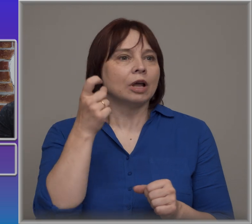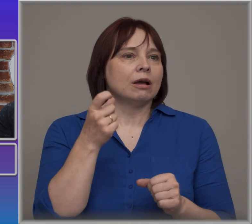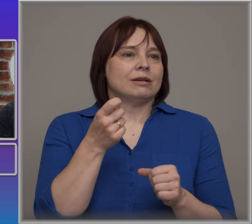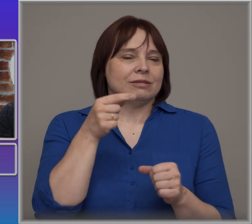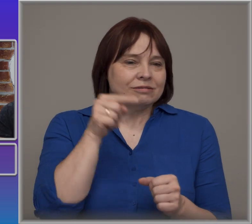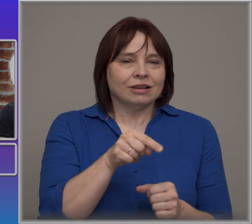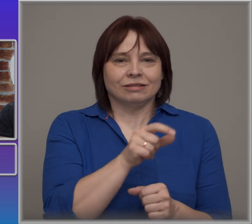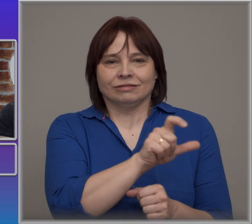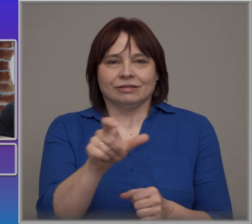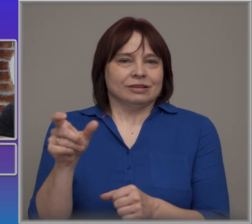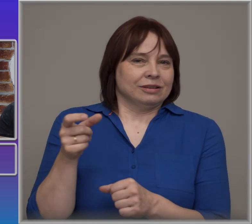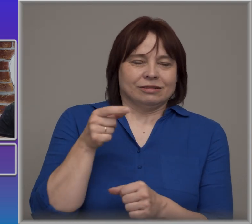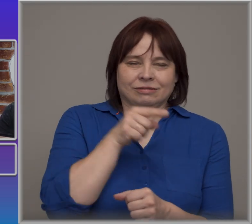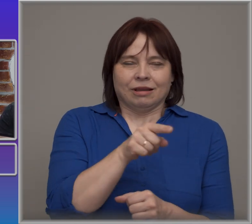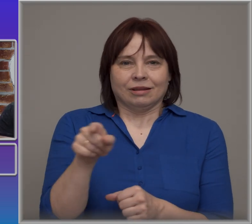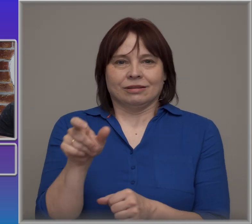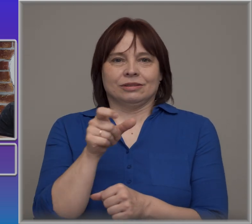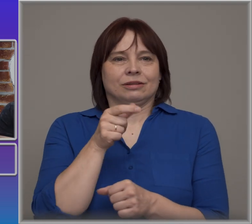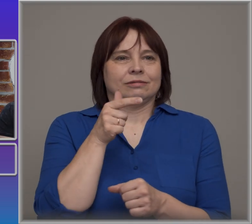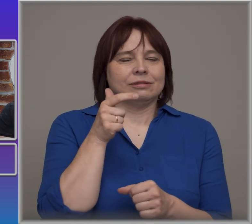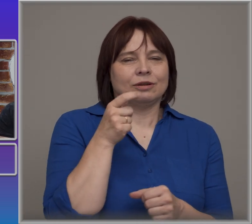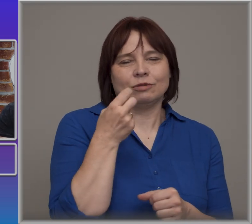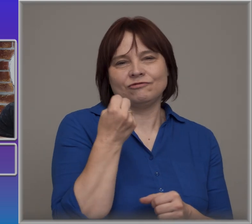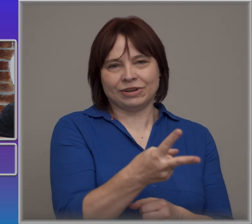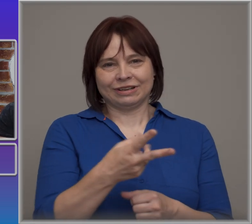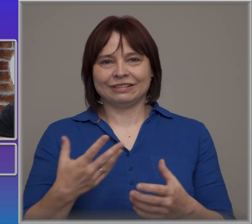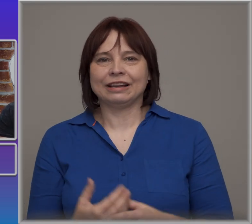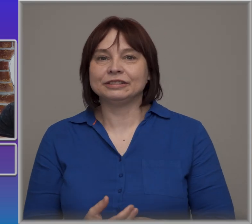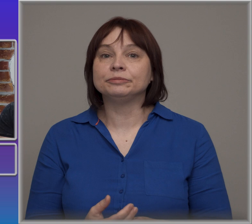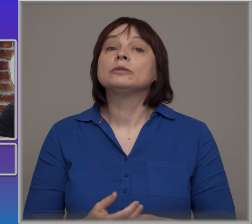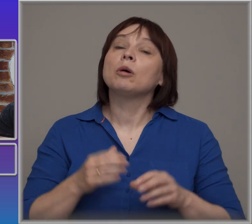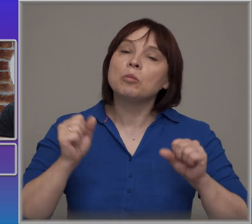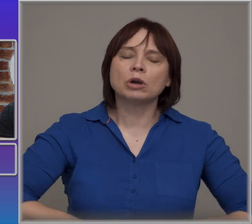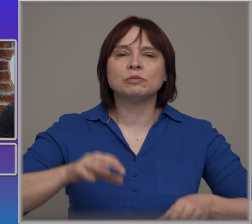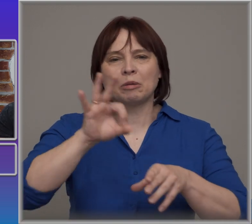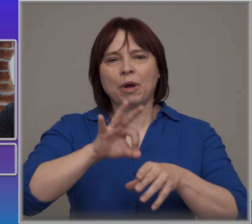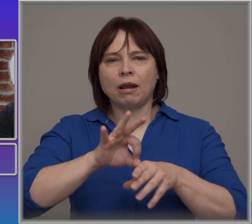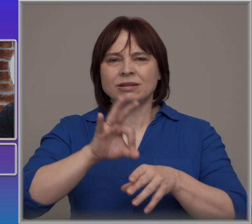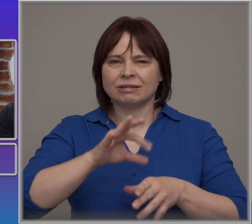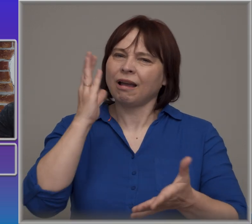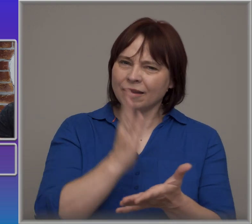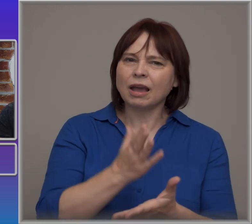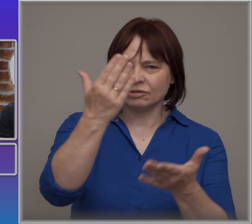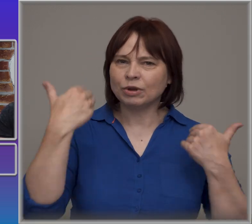или место, где ты работаешь, или просто атаковала твое тело, придет обязательно свобода. Потому что